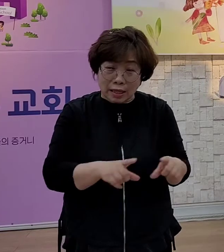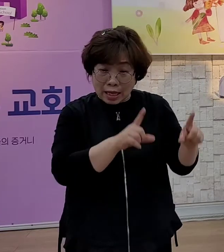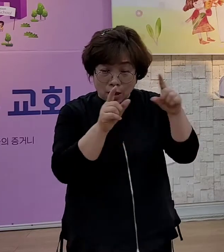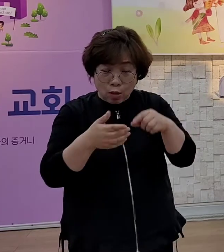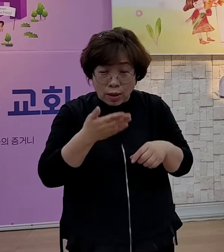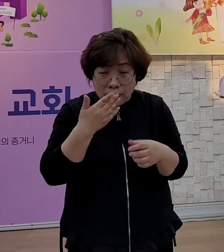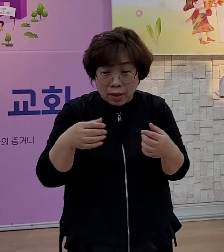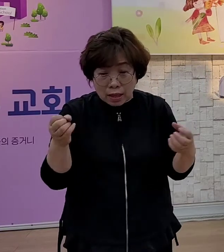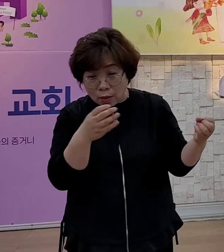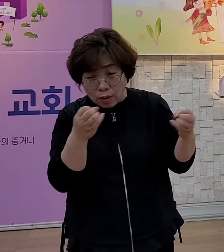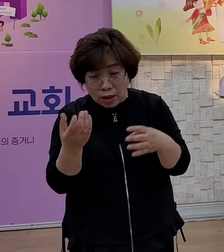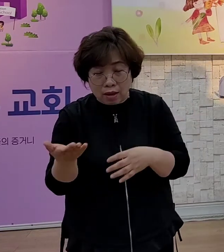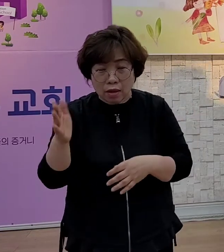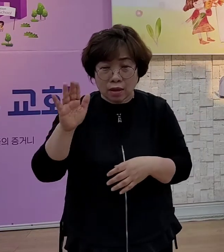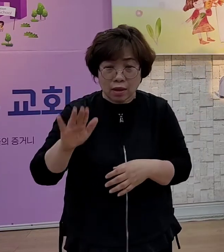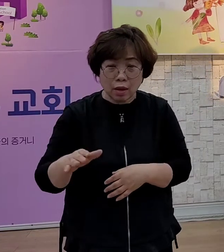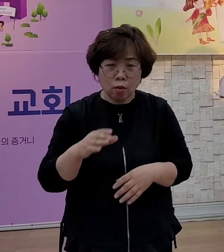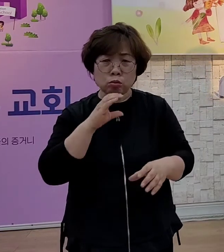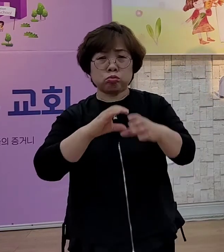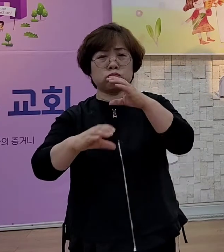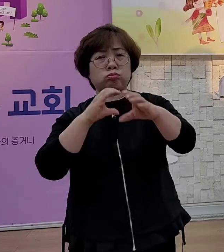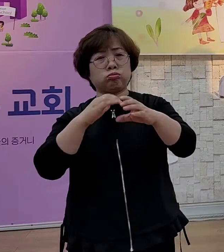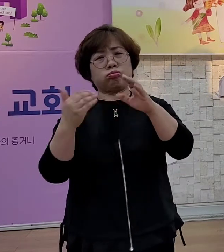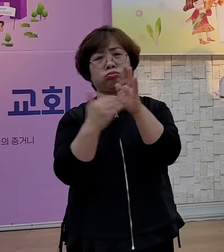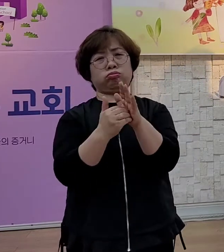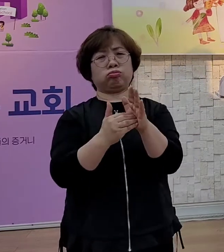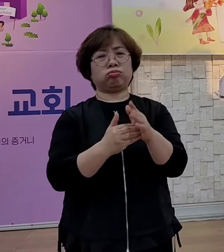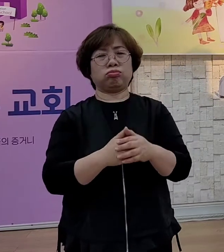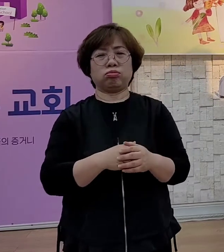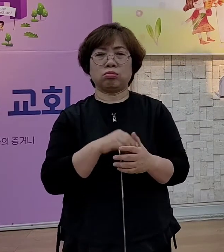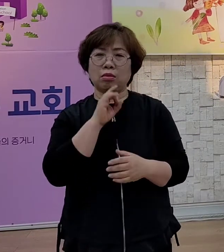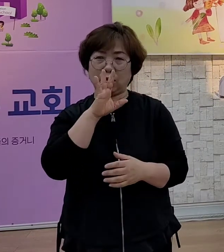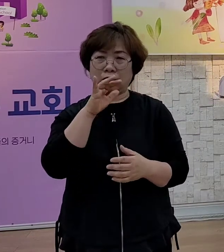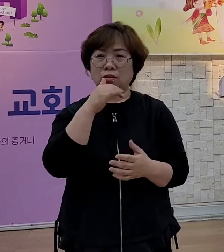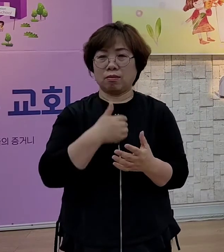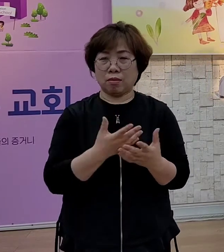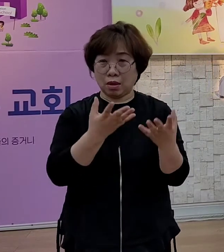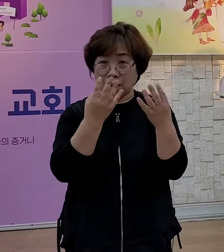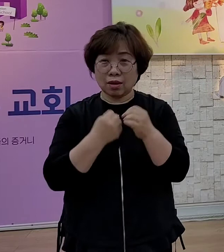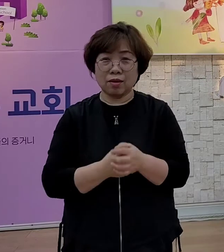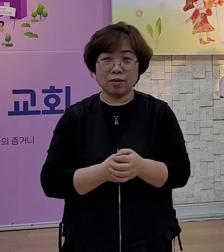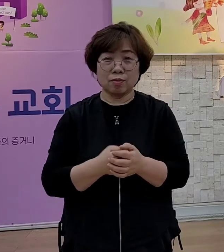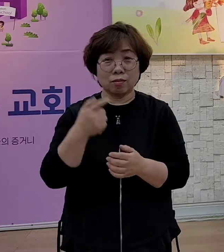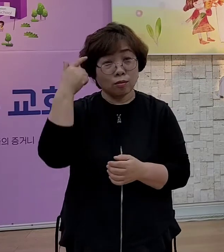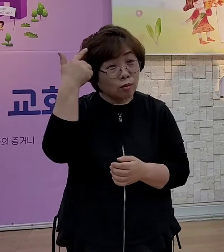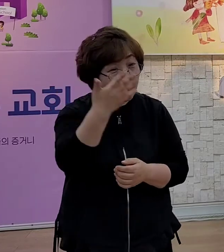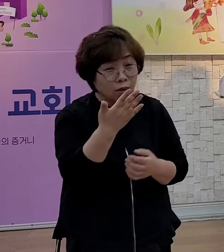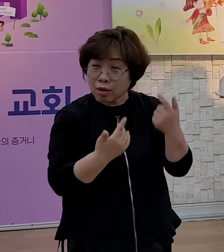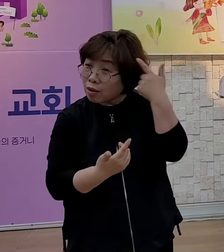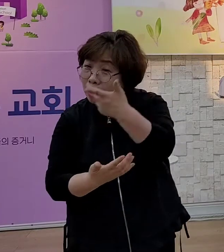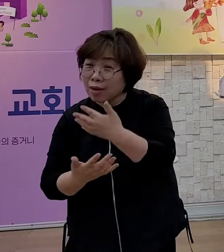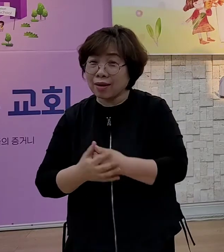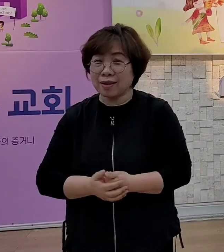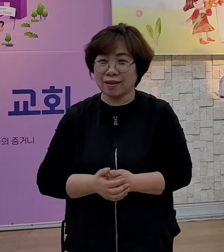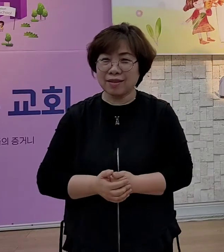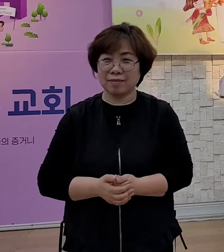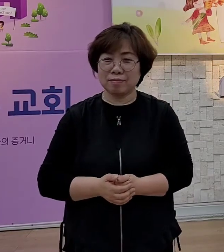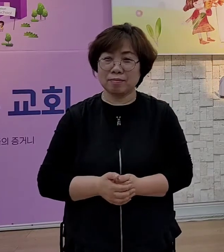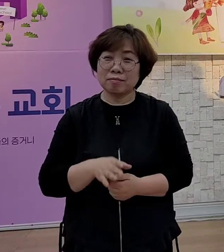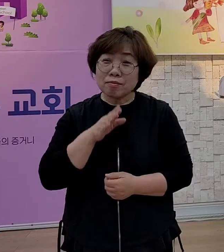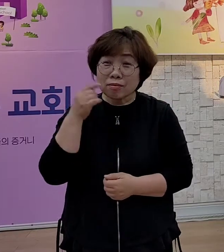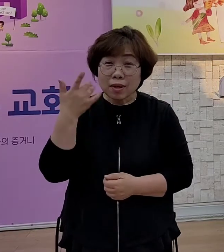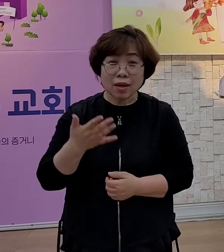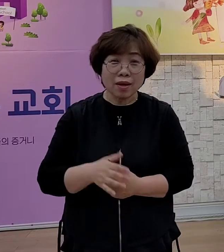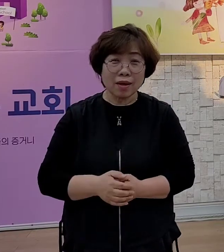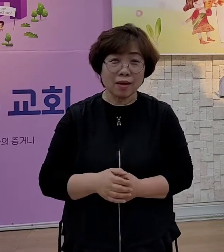하는데도 여러분 말이 안 통해요. 한번 여러분 아내한테 물어보세요. 여러분 남편한테 물어보세요.